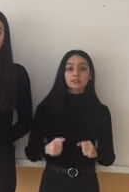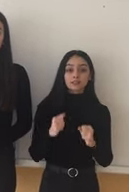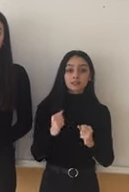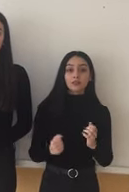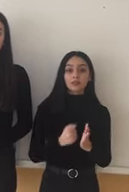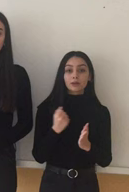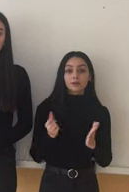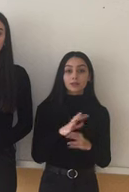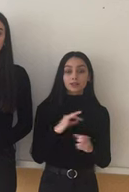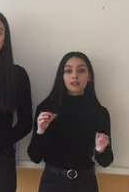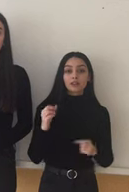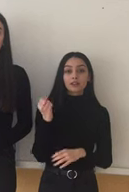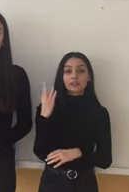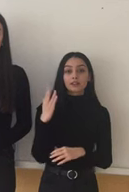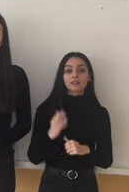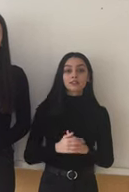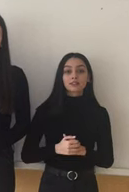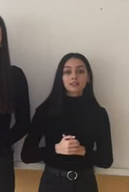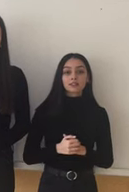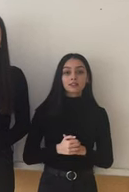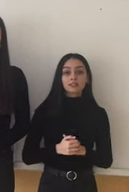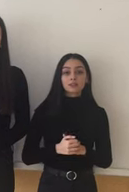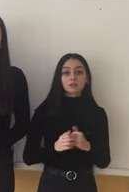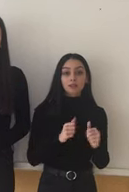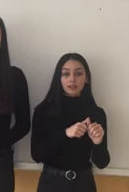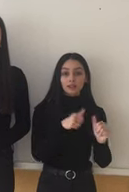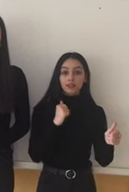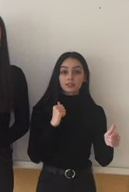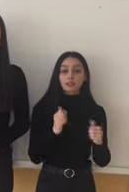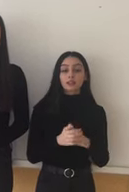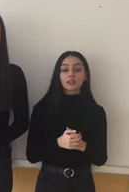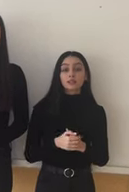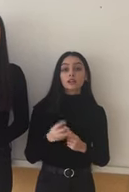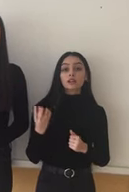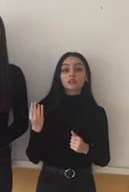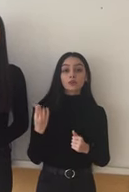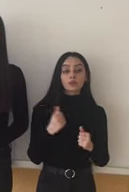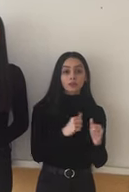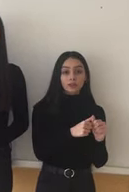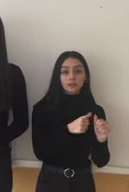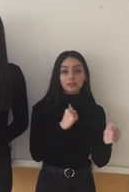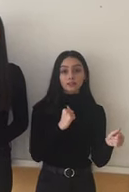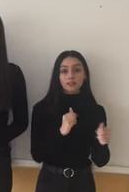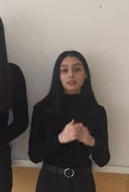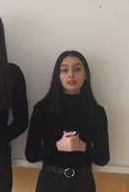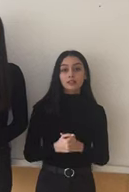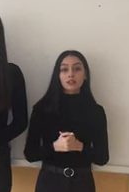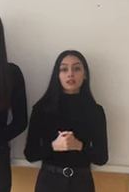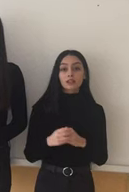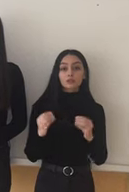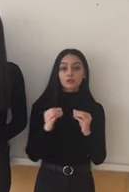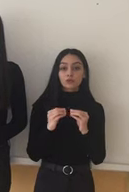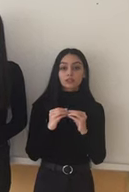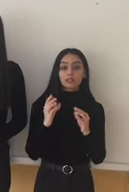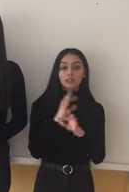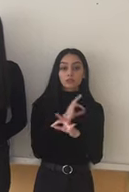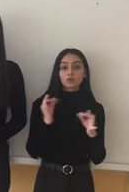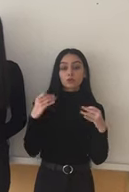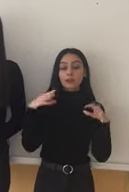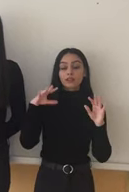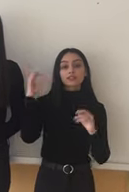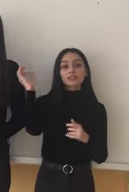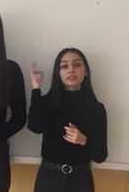yavaş sallanıyor yapraklar ağaçlarda. Uzaklarda, çok uzaklarda. Sucuların